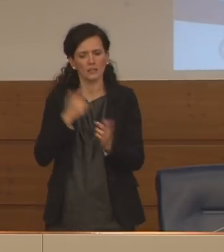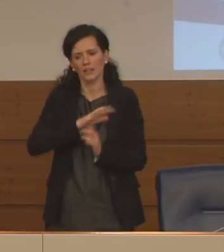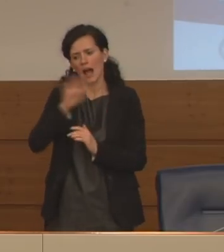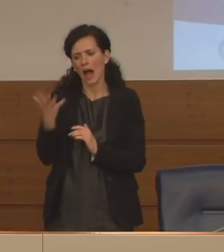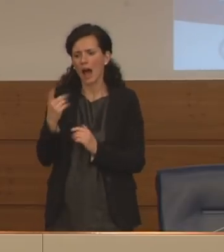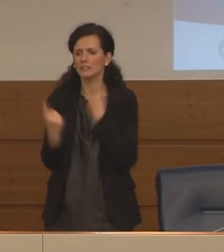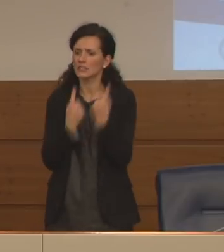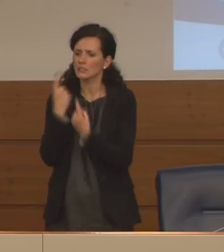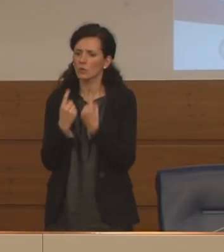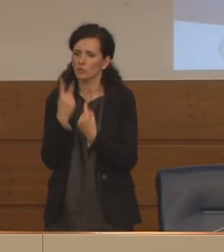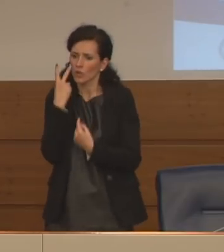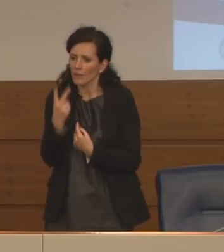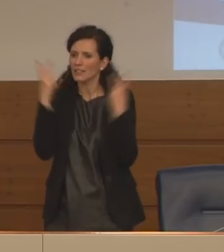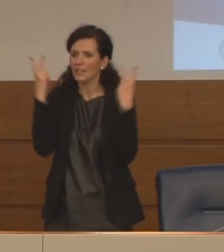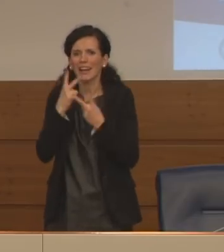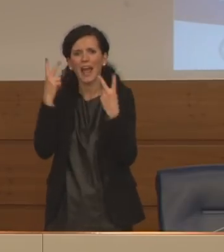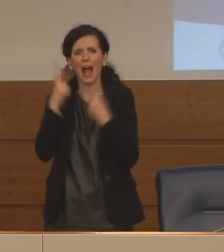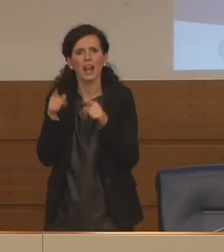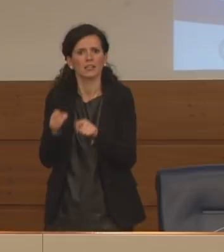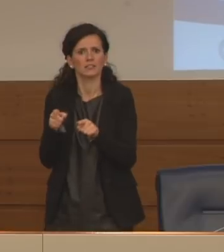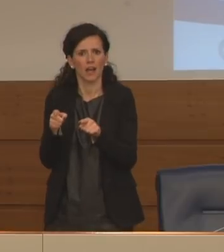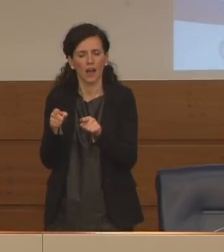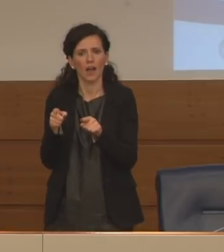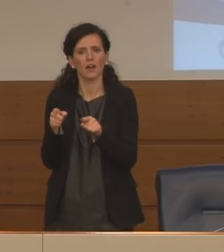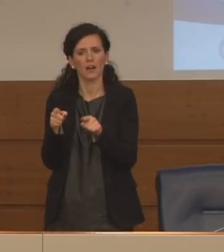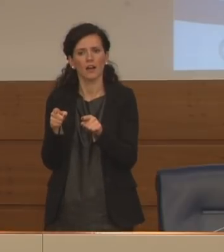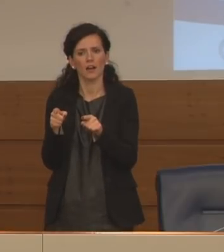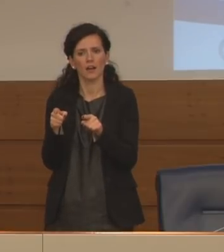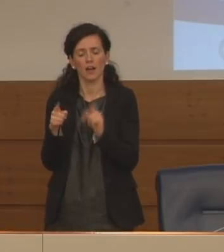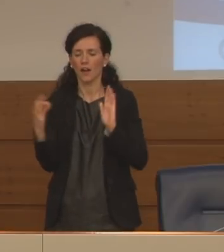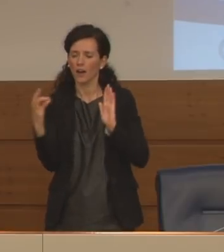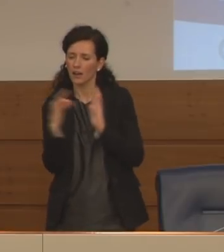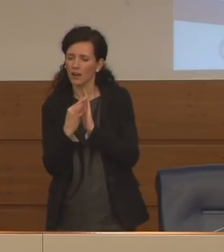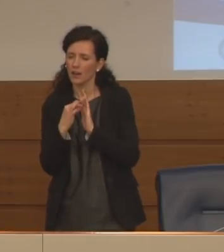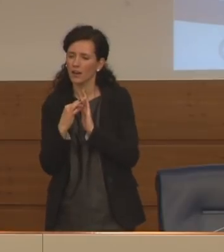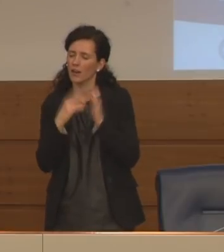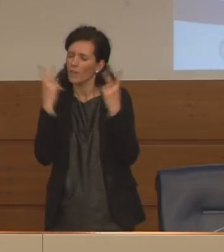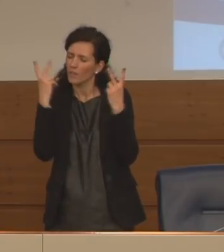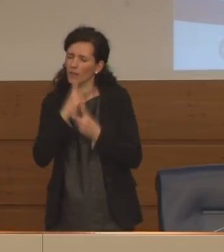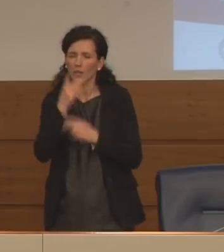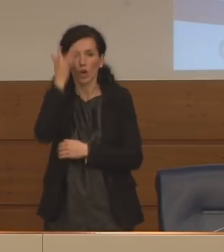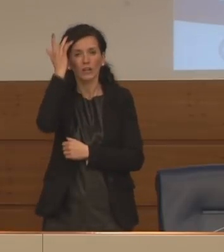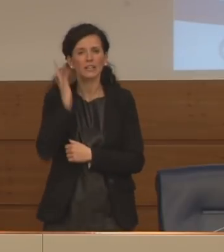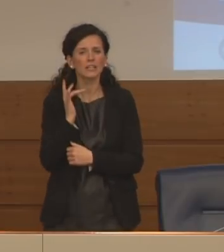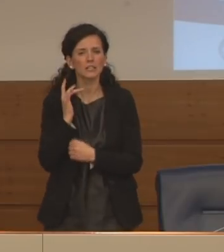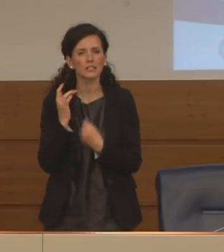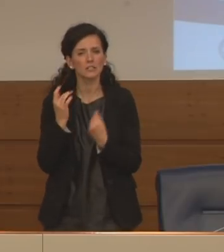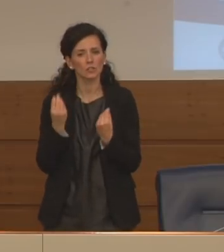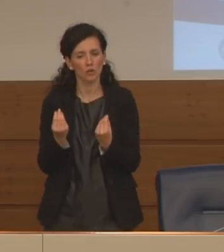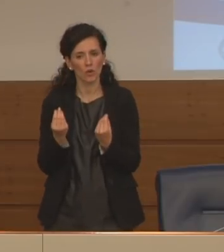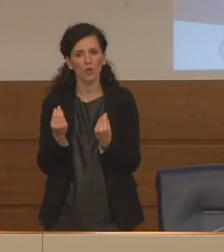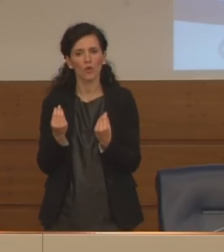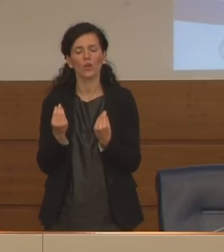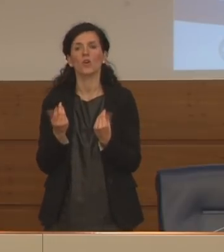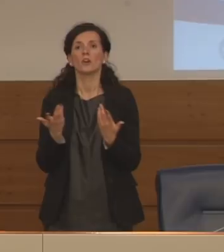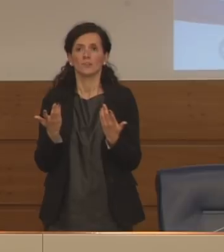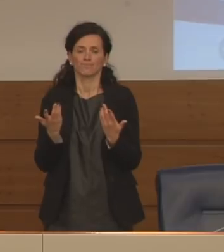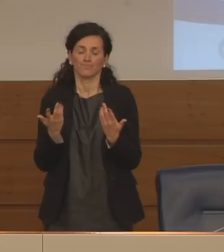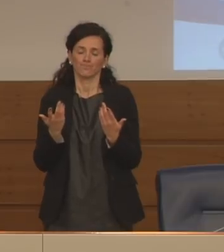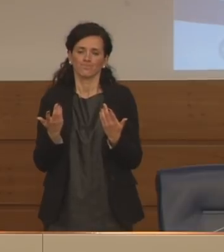bene la realtà è che il fattore di rischio vero è quello di averci non solo un